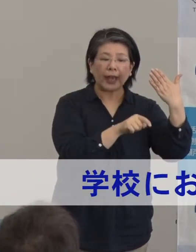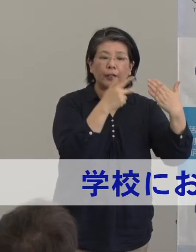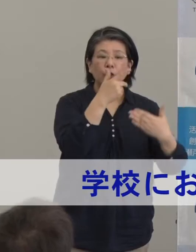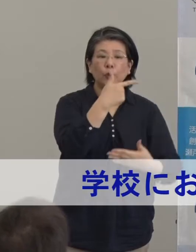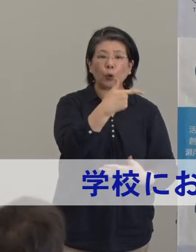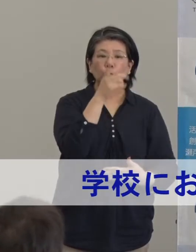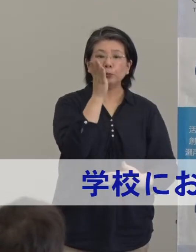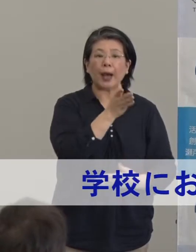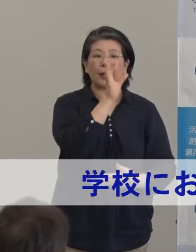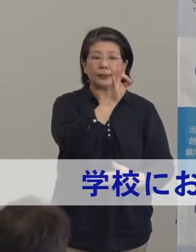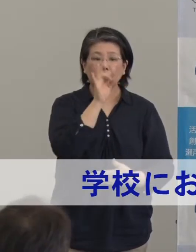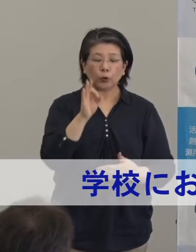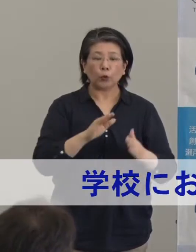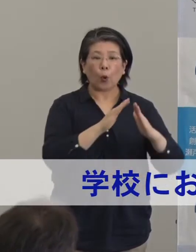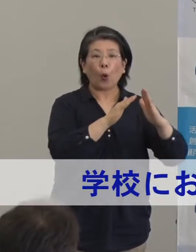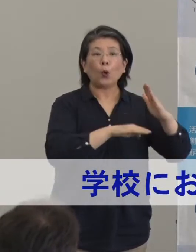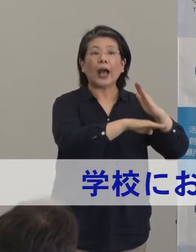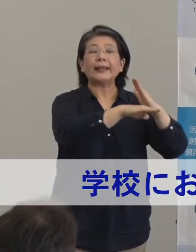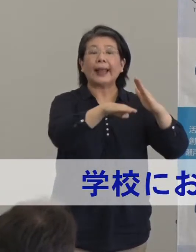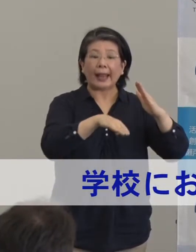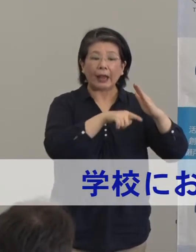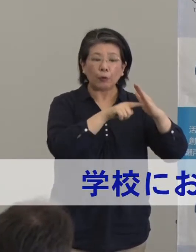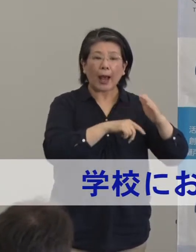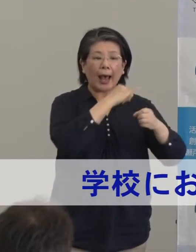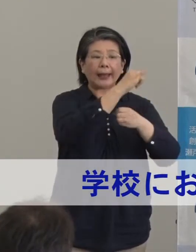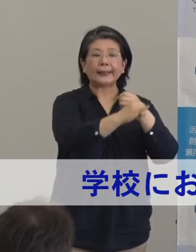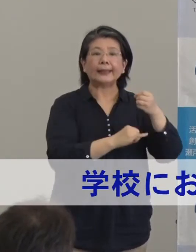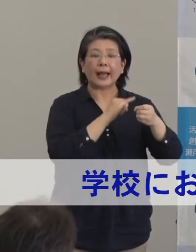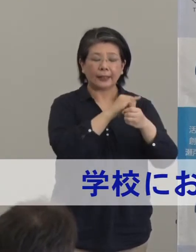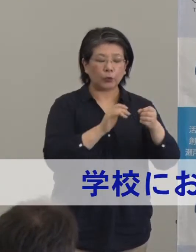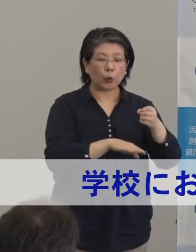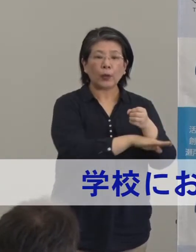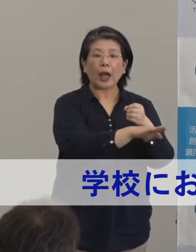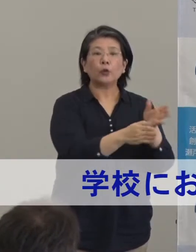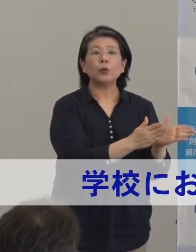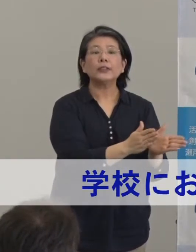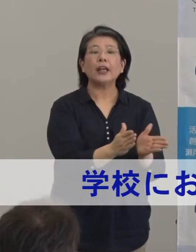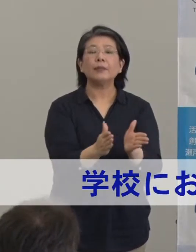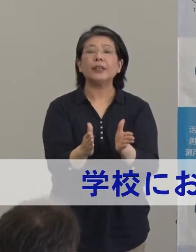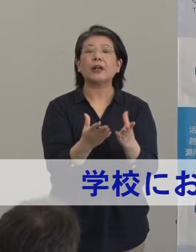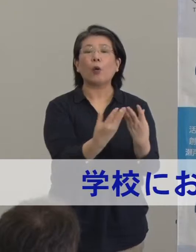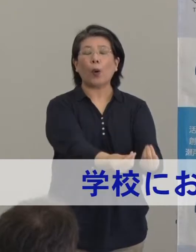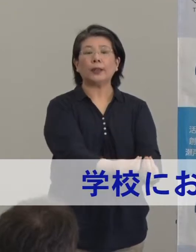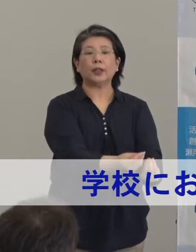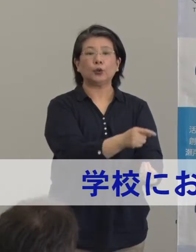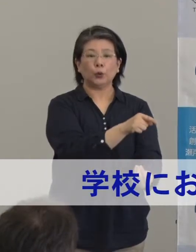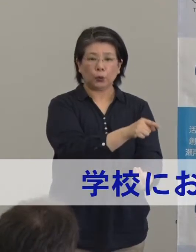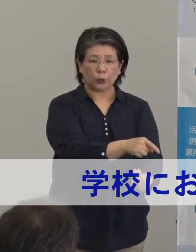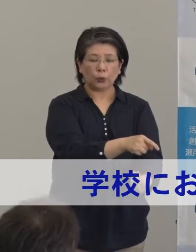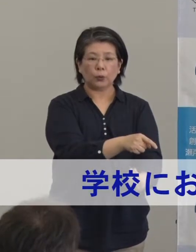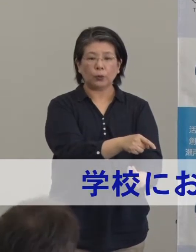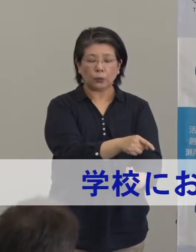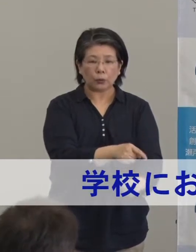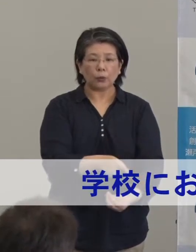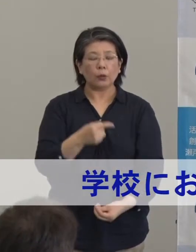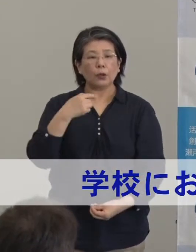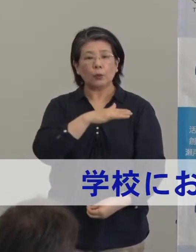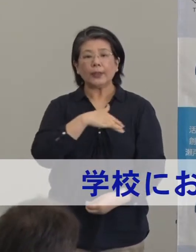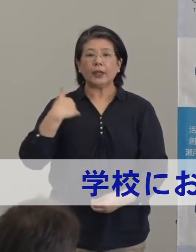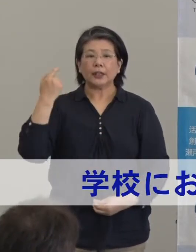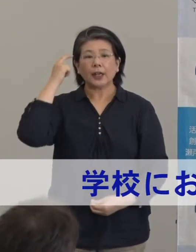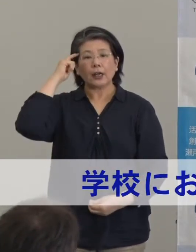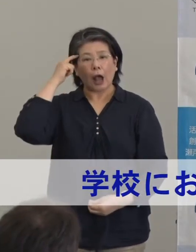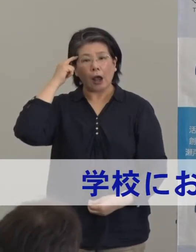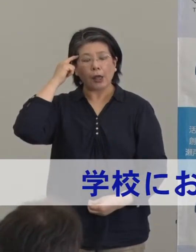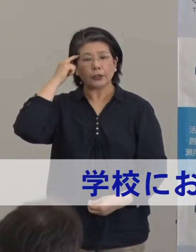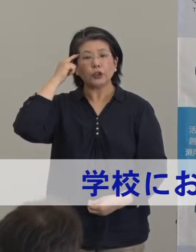89.6% の家庭で、インターネット環境が整備をされていると。まあ、想定していたよりも結構高い率で